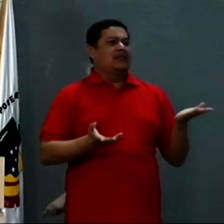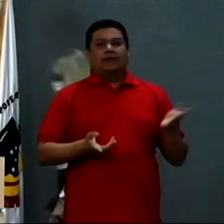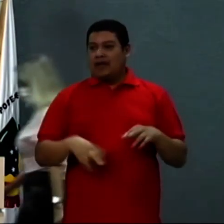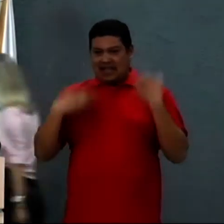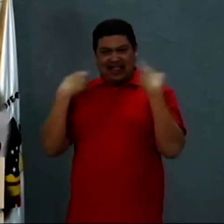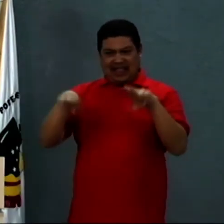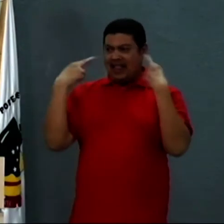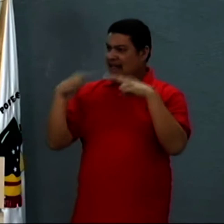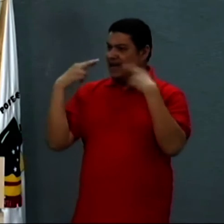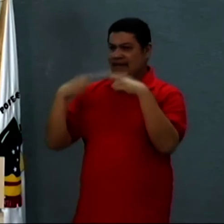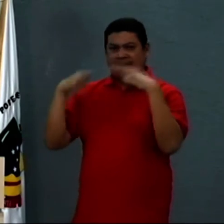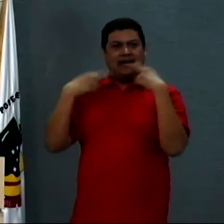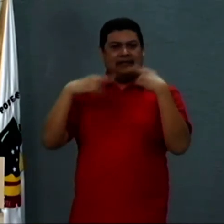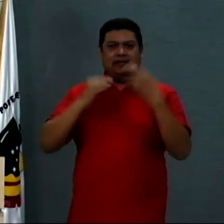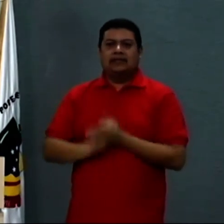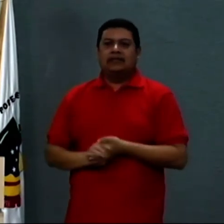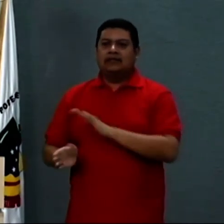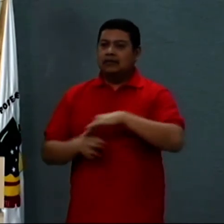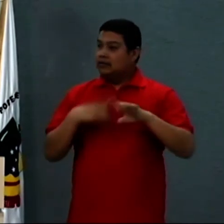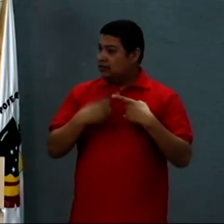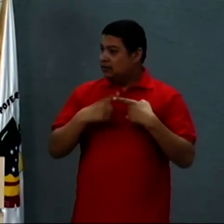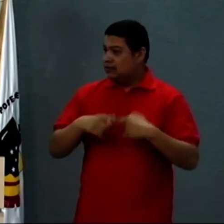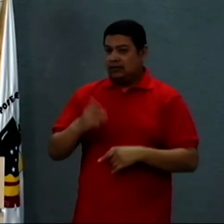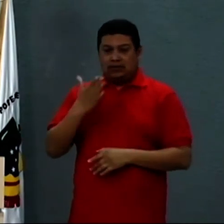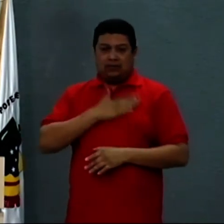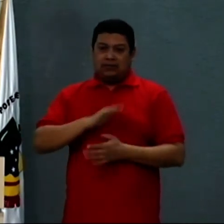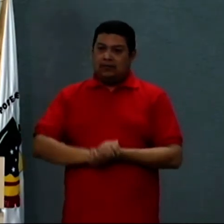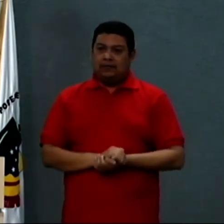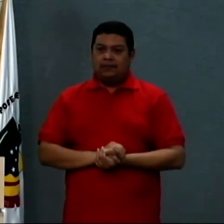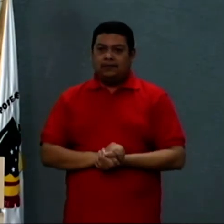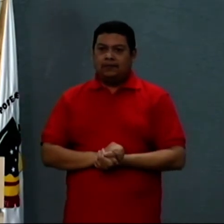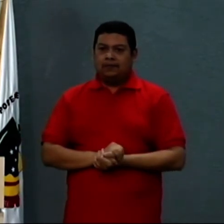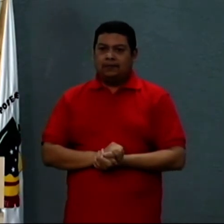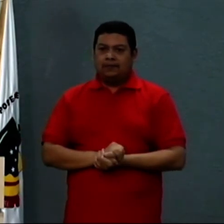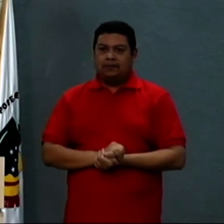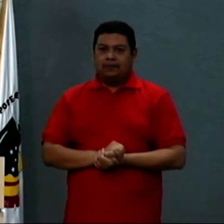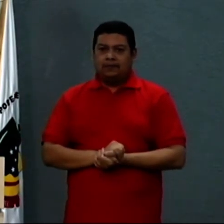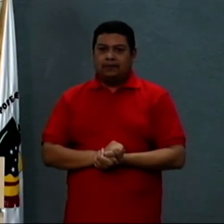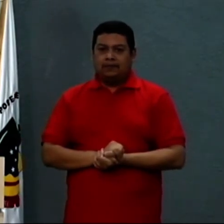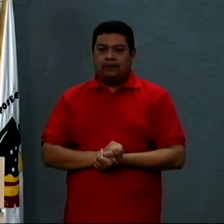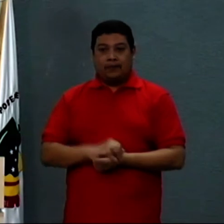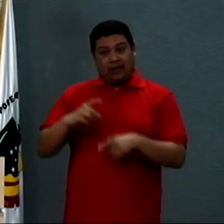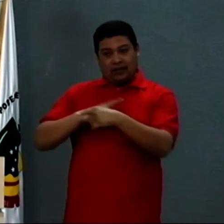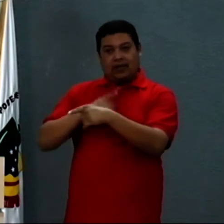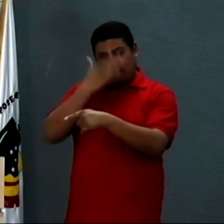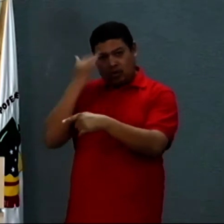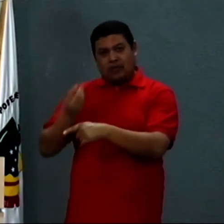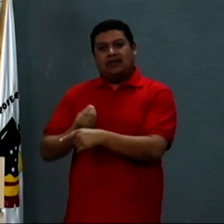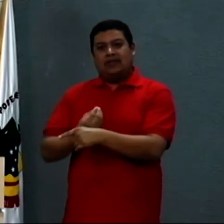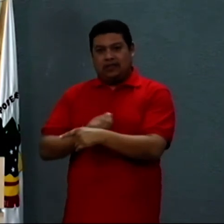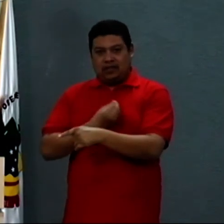reclamando negativo ali daquela situação, porque ele não mora naquele local. Ele não está ali acompanhando aqueles moradores que tanto sofrem com